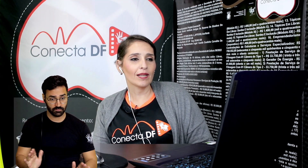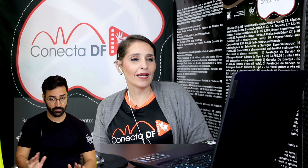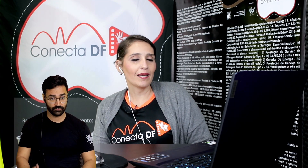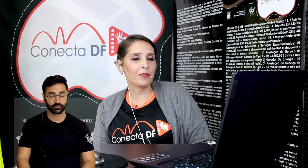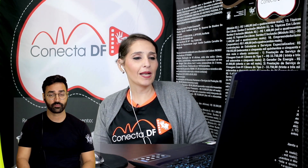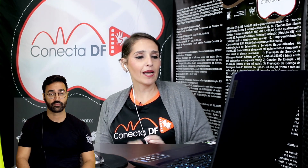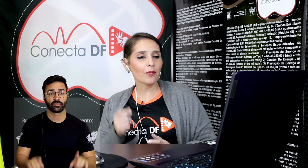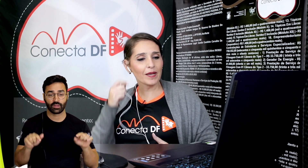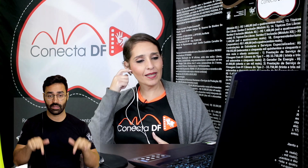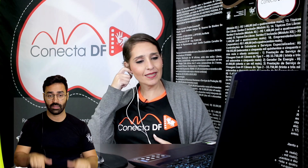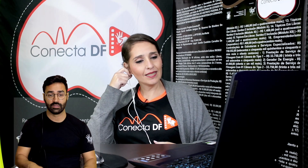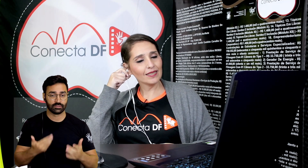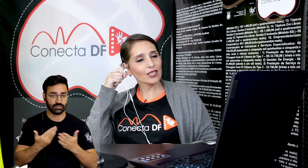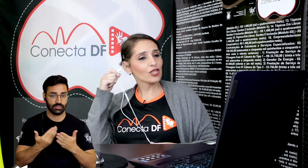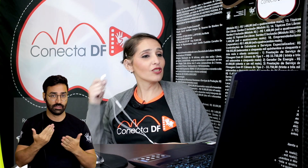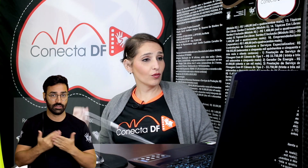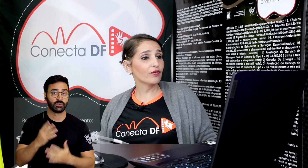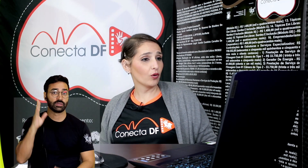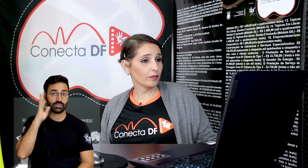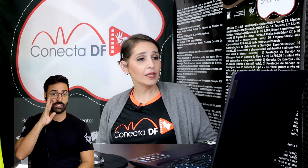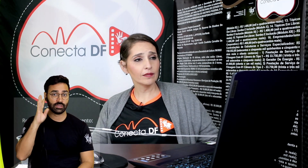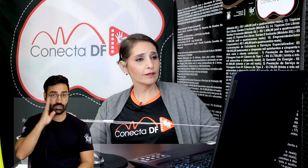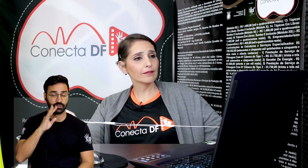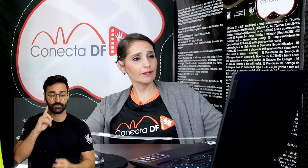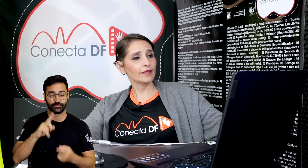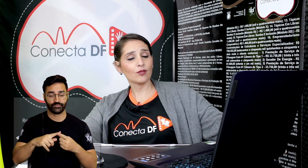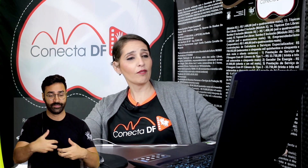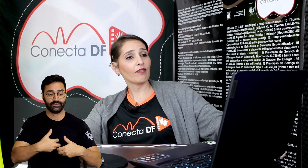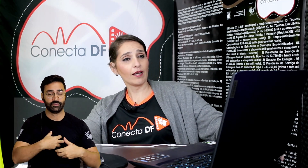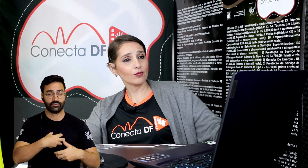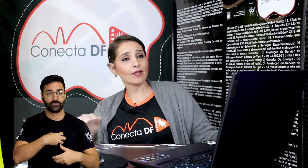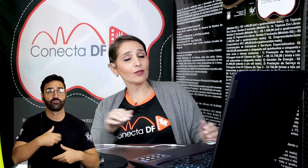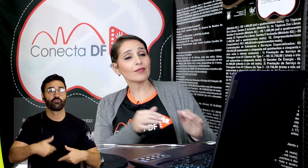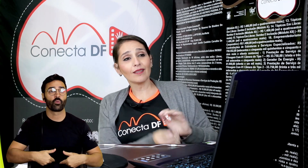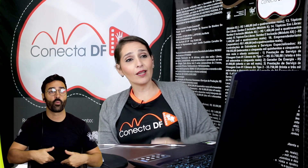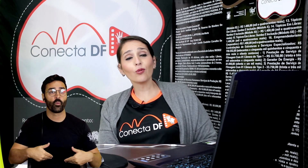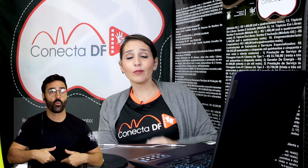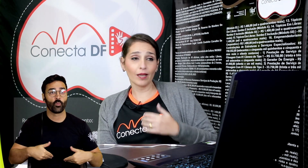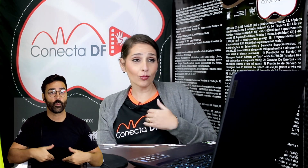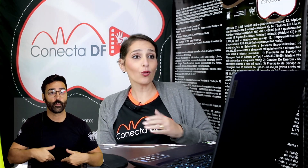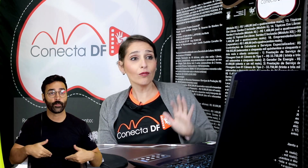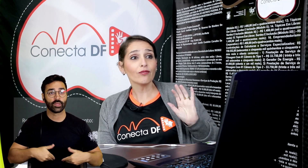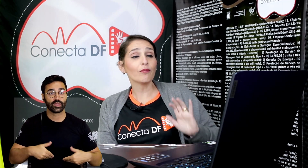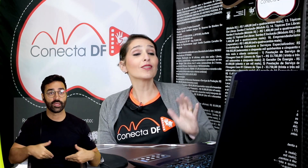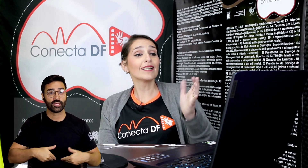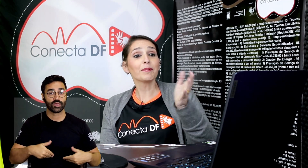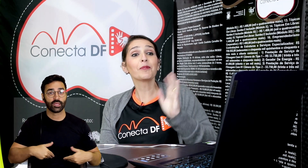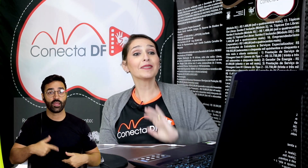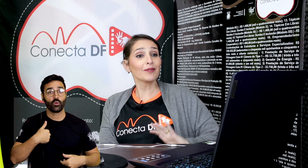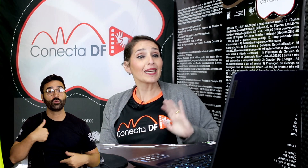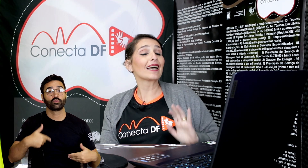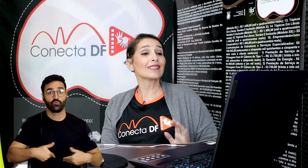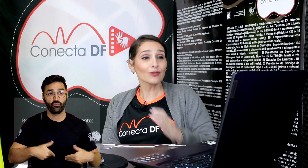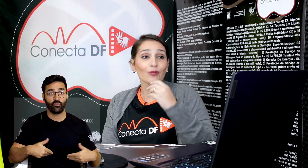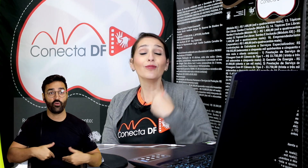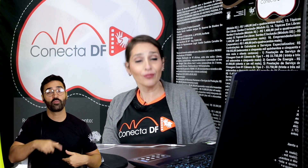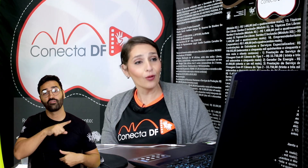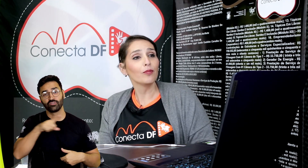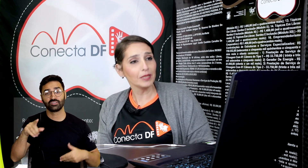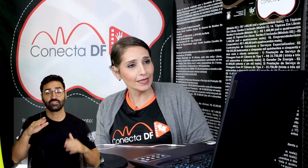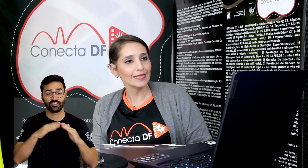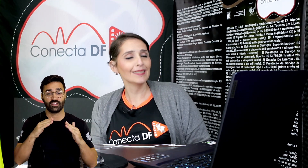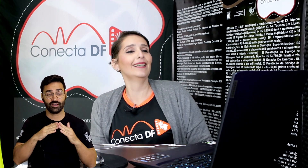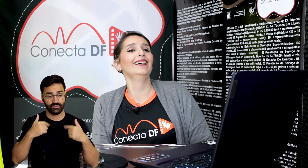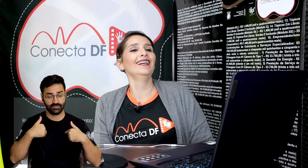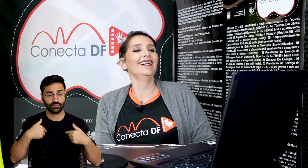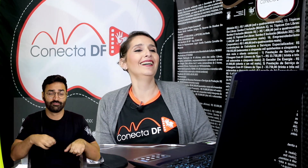Essa aula é bem legal porque ela, assim, deixa a gente com fome. Isso é fato, tá? Eu tô com fome, vocês pelo menos estão em casa, eu tô com